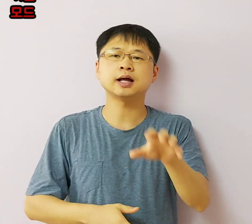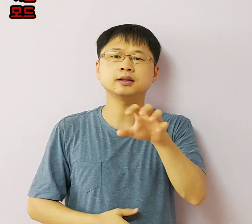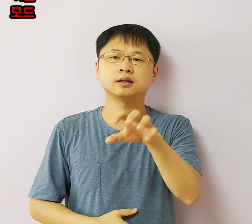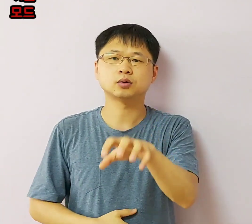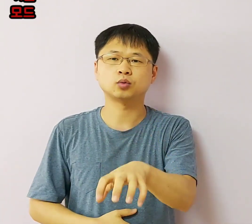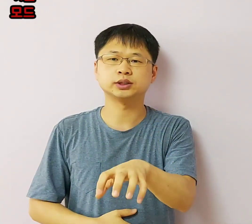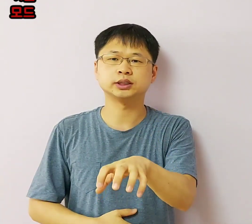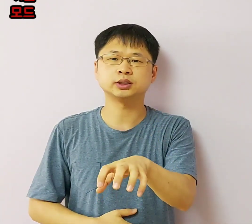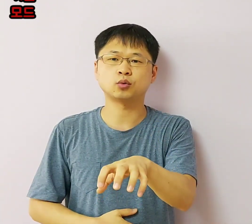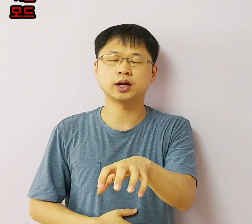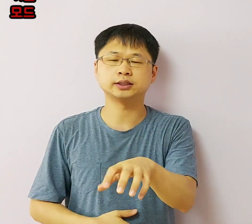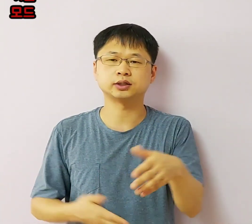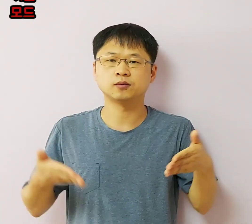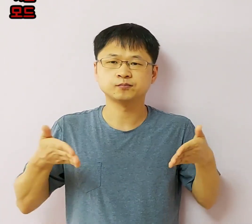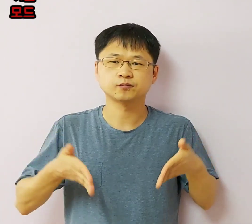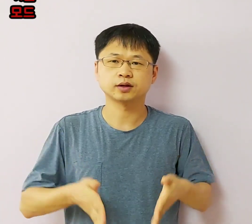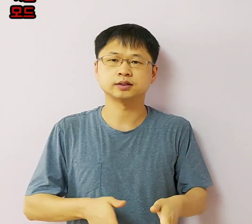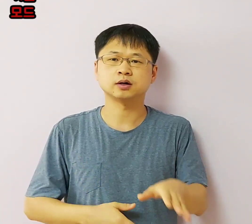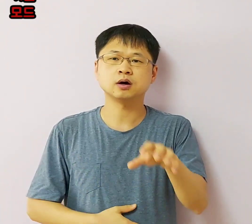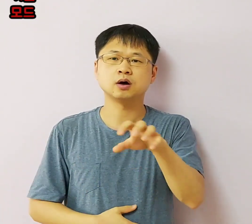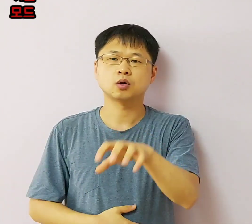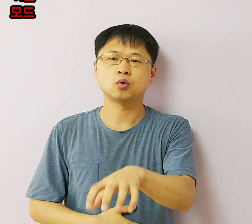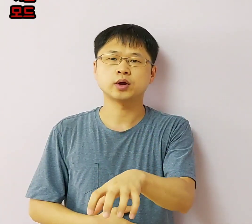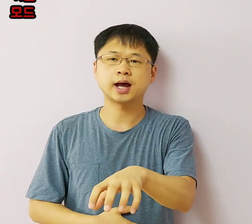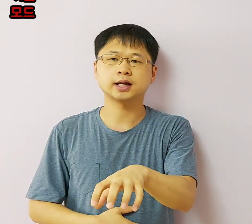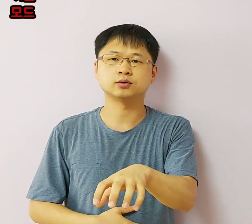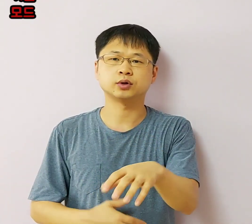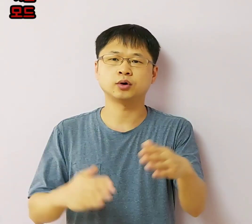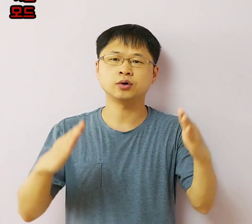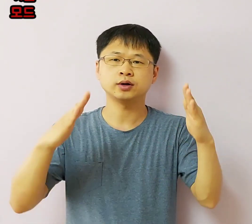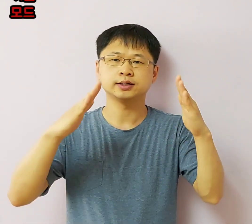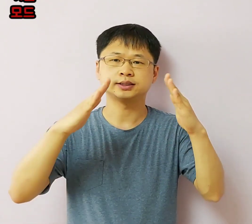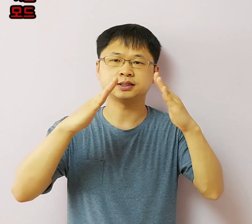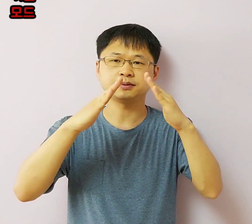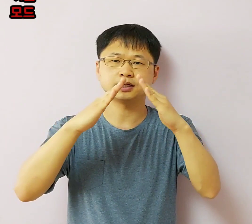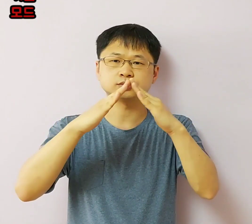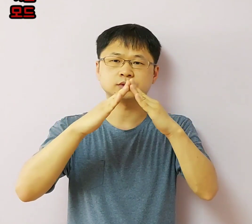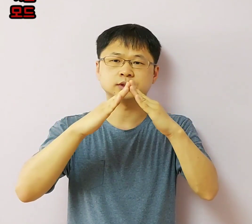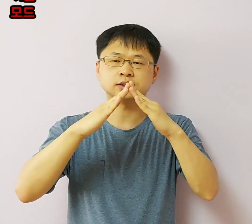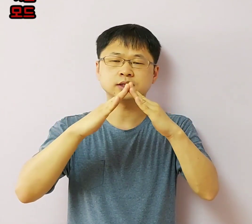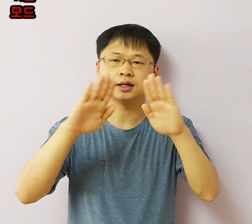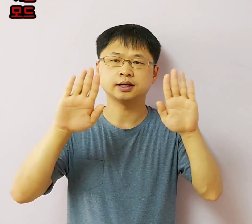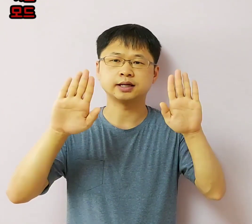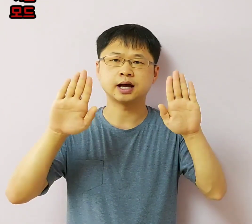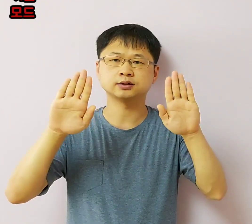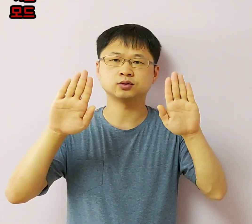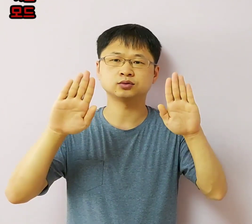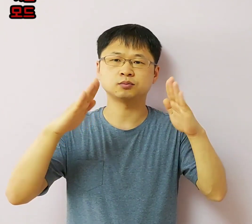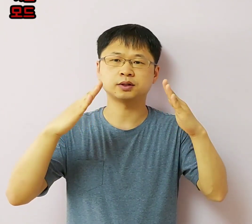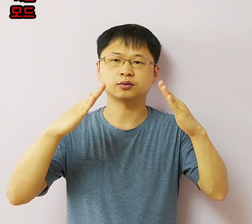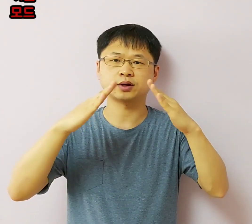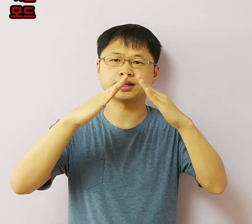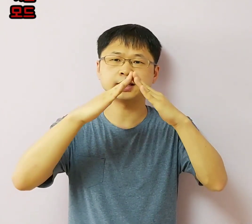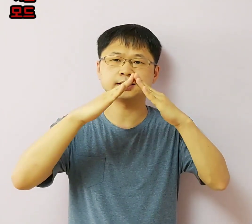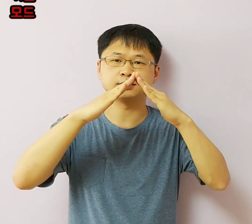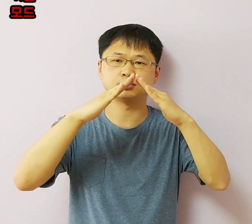태어난 곳이 고향이죠. 그래서 고향이고요. 집이란 수어는 양손 손바닥으로 옛날 지붕